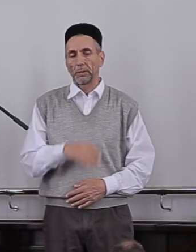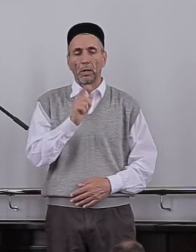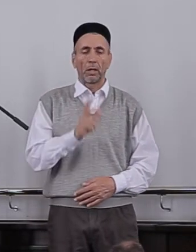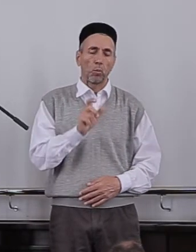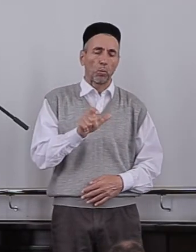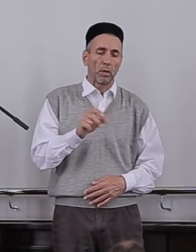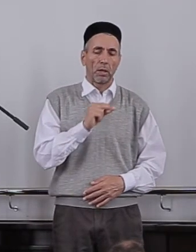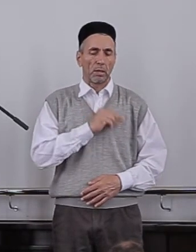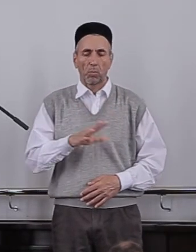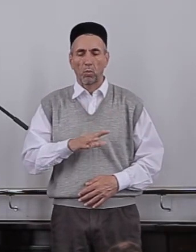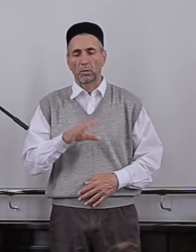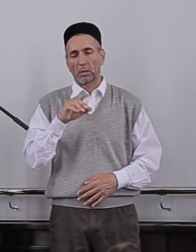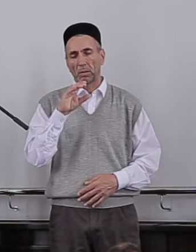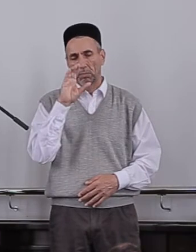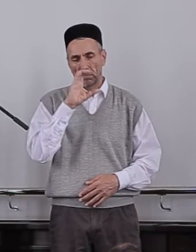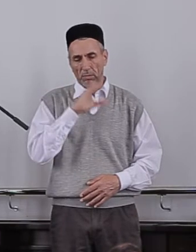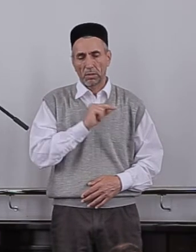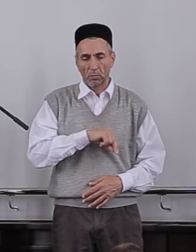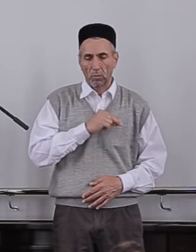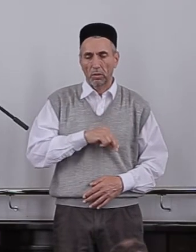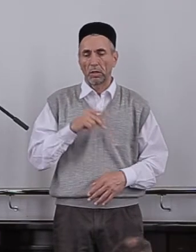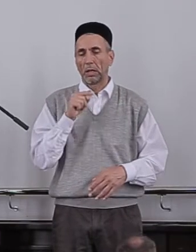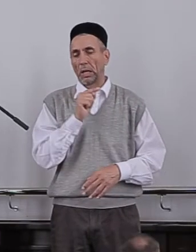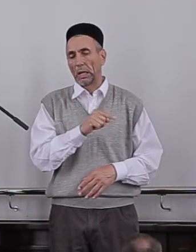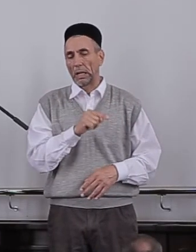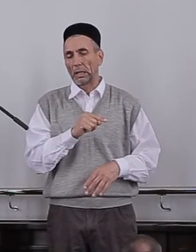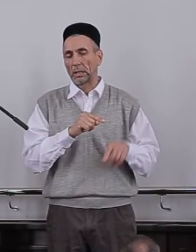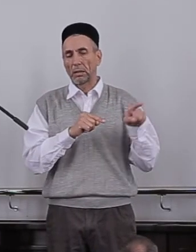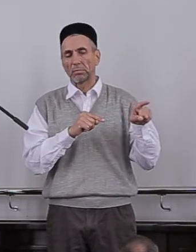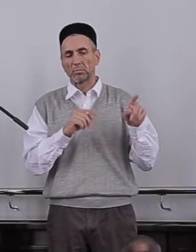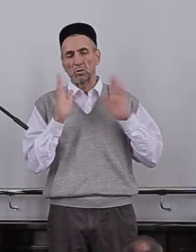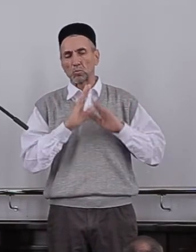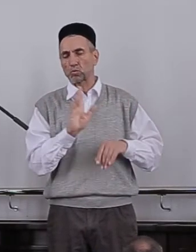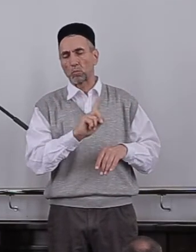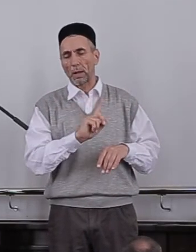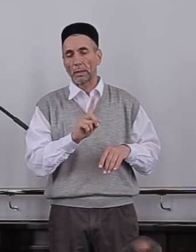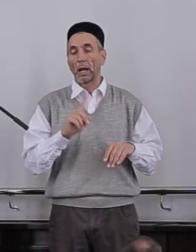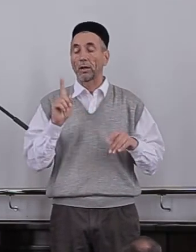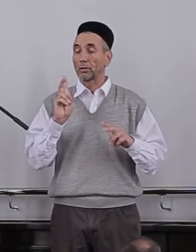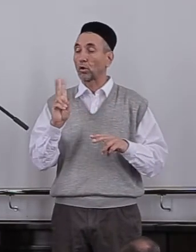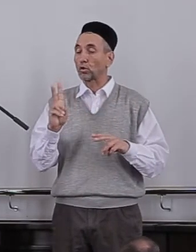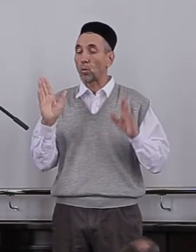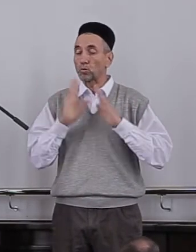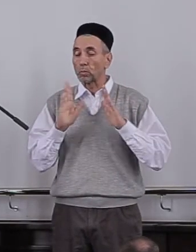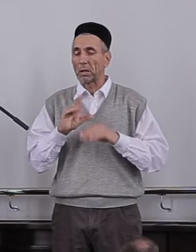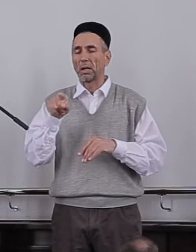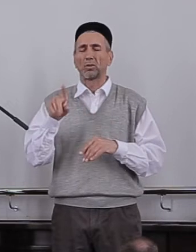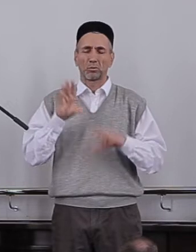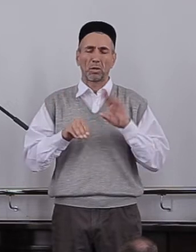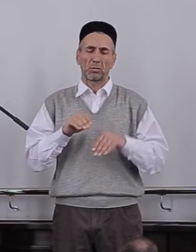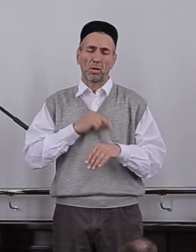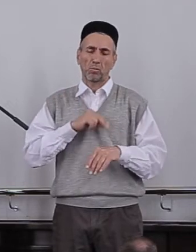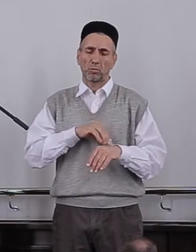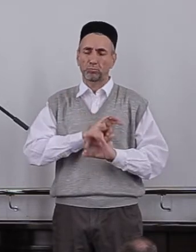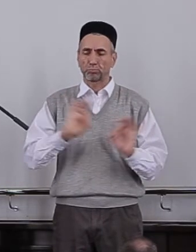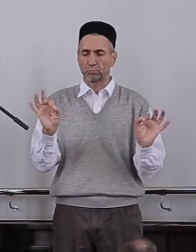эшләмиләр, начар эшлиләр, әйбәт бу мусульманнарга калыш булырга тиеш дигән. Мусульман эшли икән иң яхшы, һәм дә бу безнең өчен